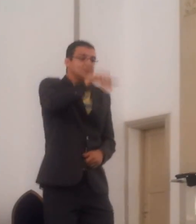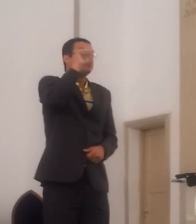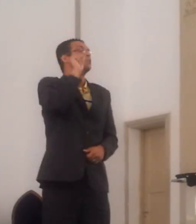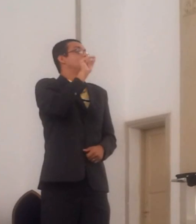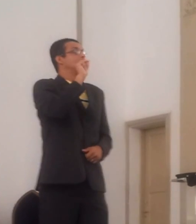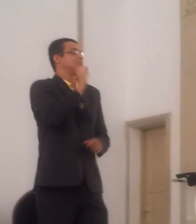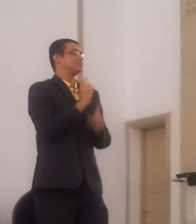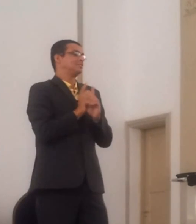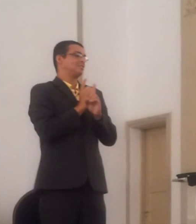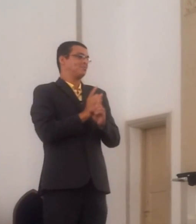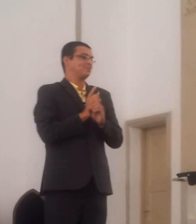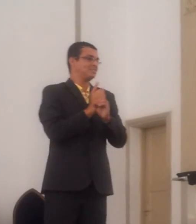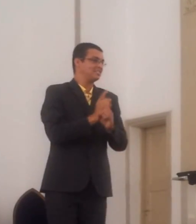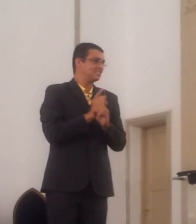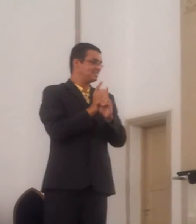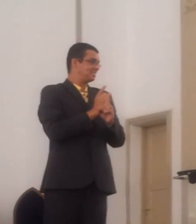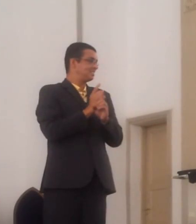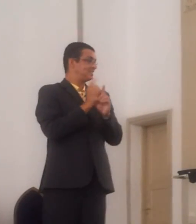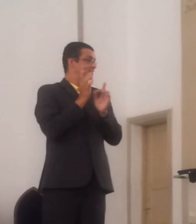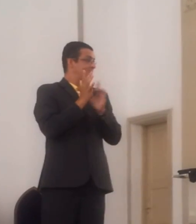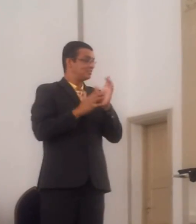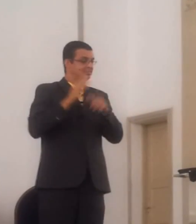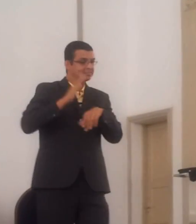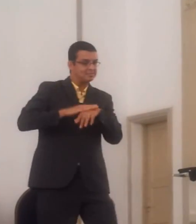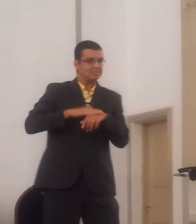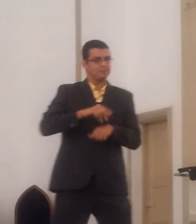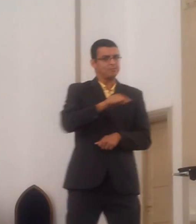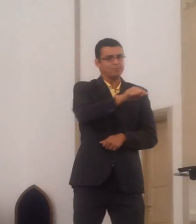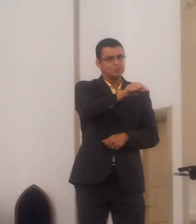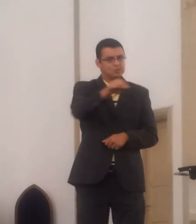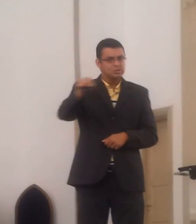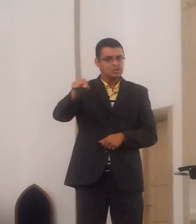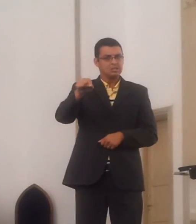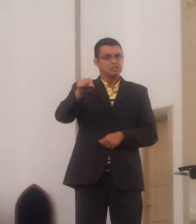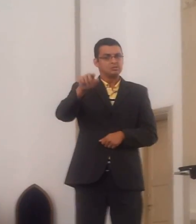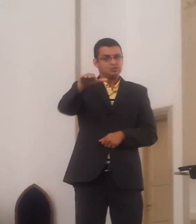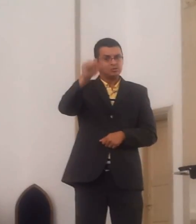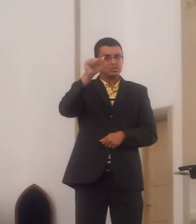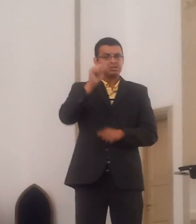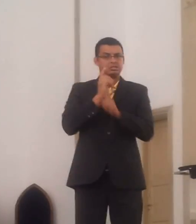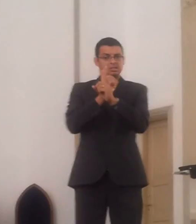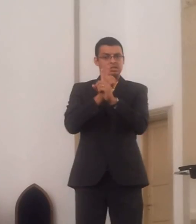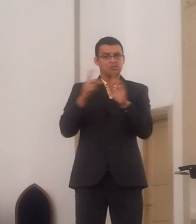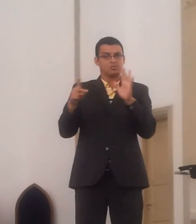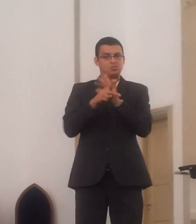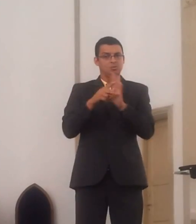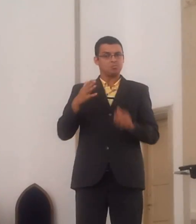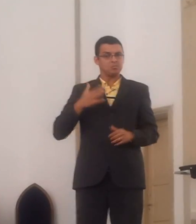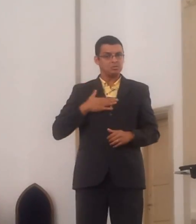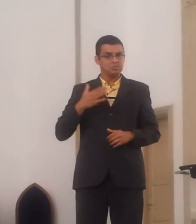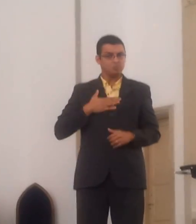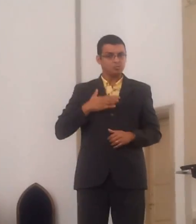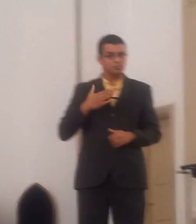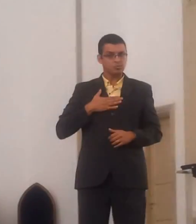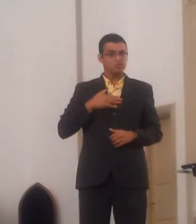Jesus nos busca, nos chama para sermos discípulos. Ouvimos a palavra, que possamos ouvir a palavra do Senhor e sermos